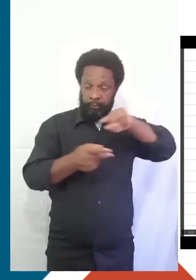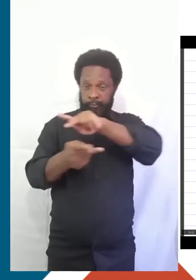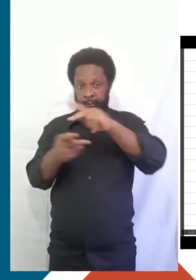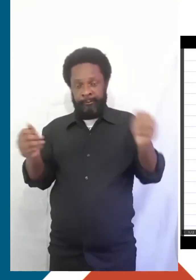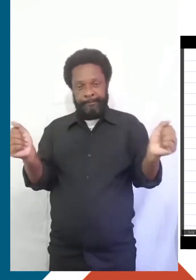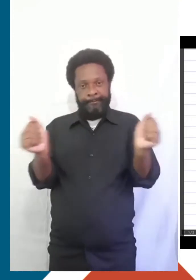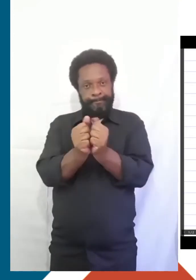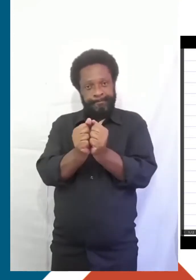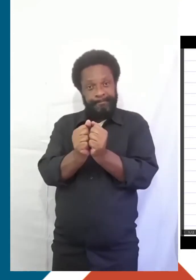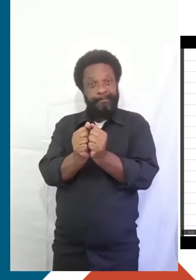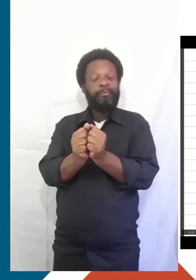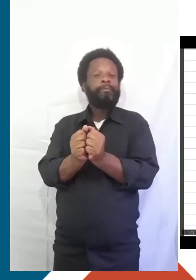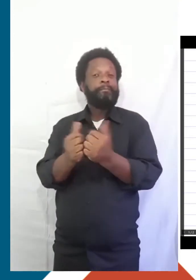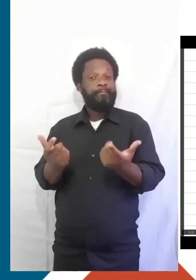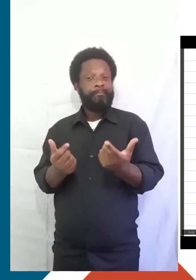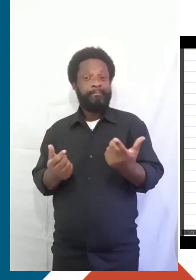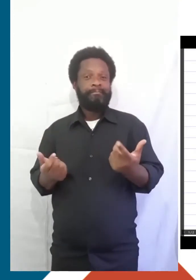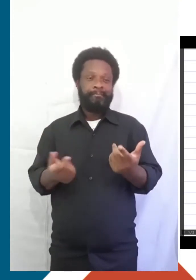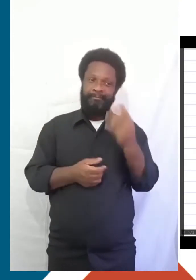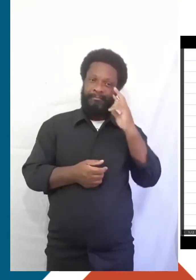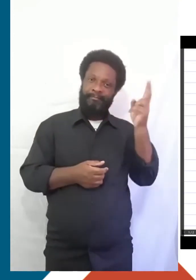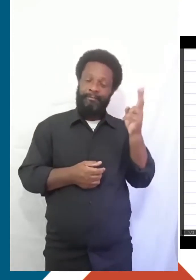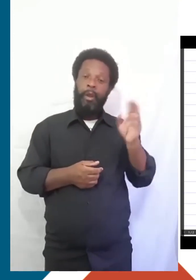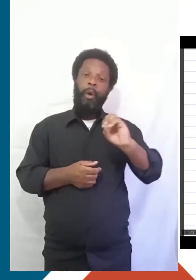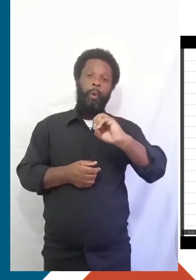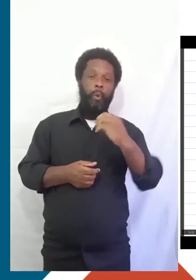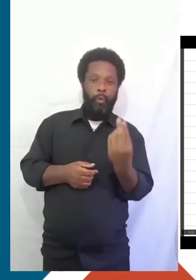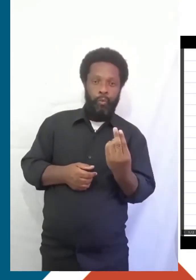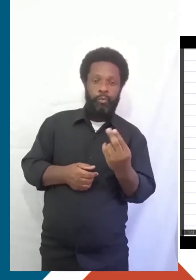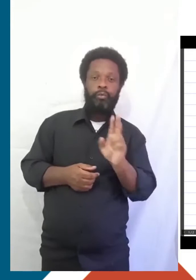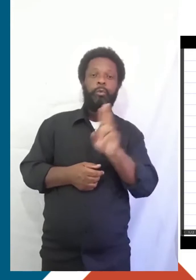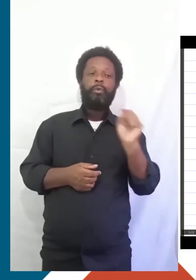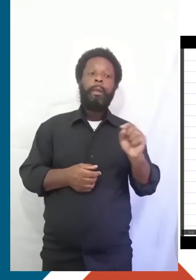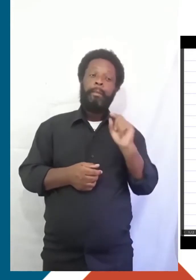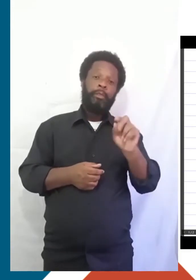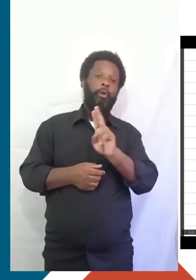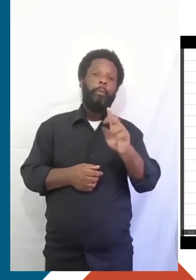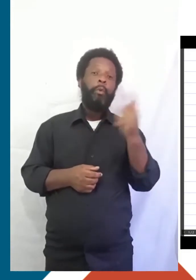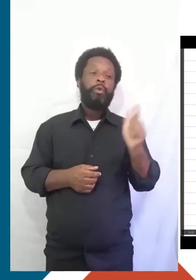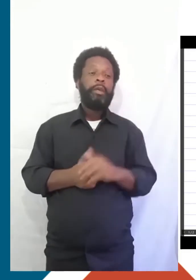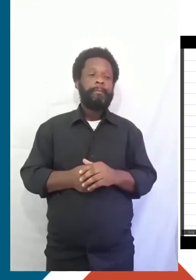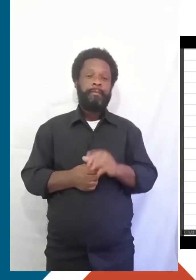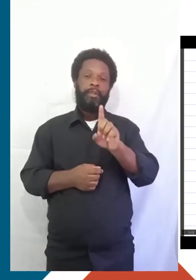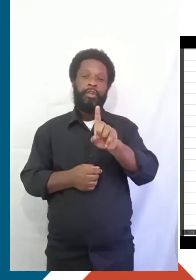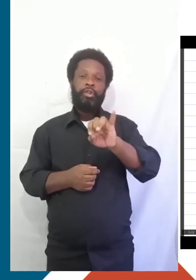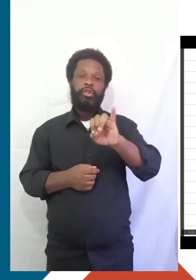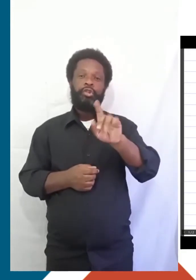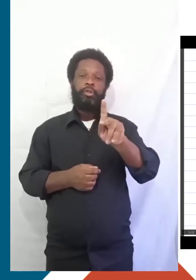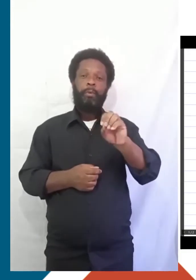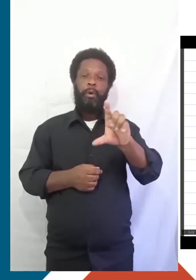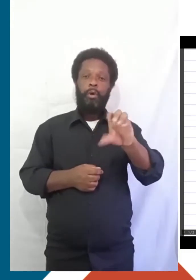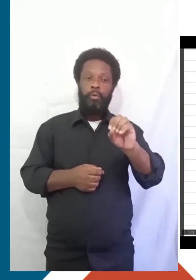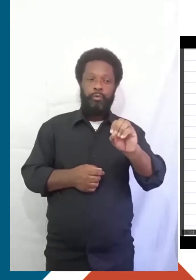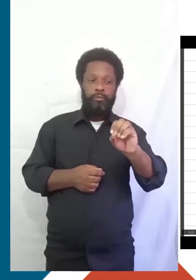dipolo, atraindo uma outra molécula com dois polos, dipolo-dipolo. Ou, a gente também pode falar que é